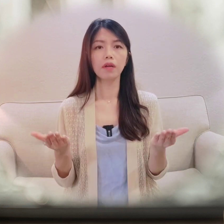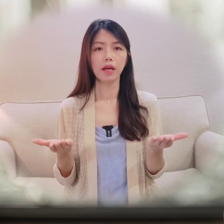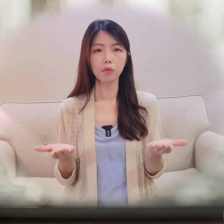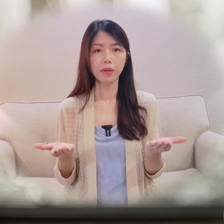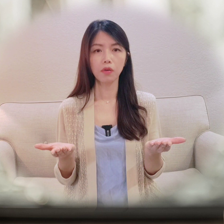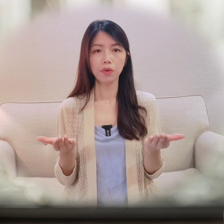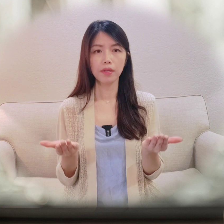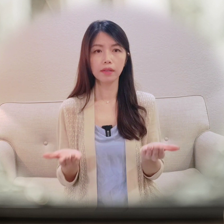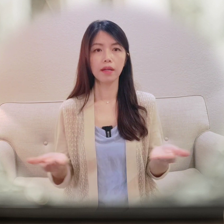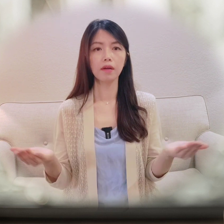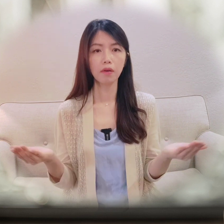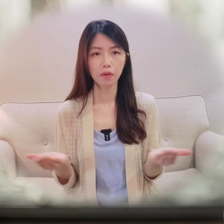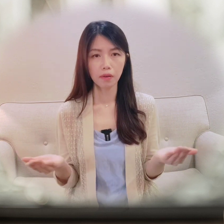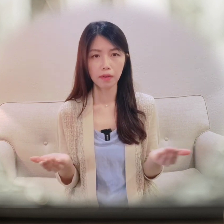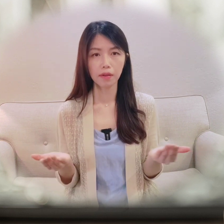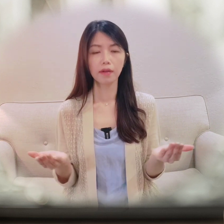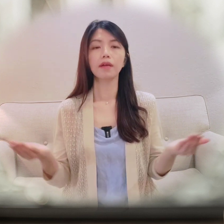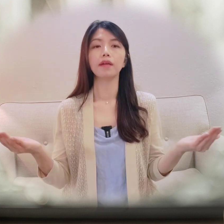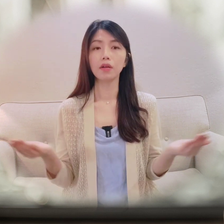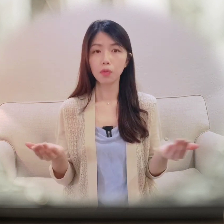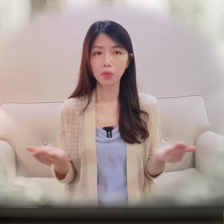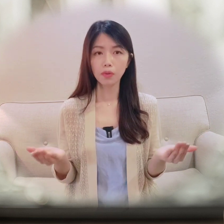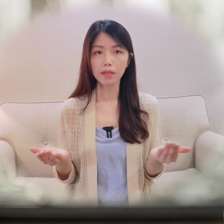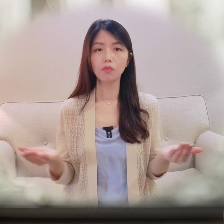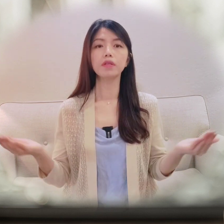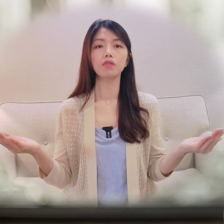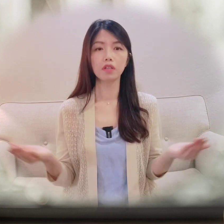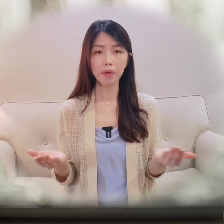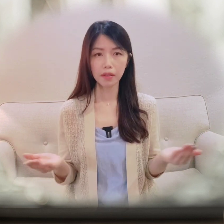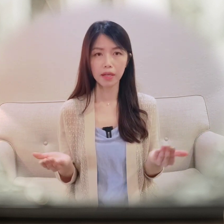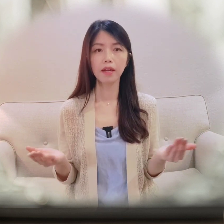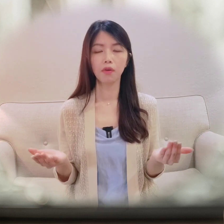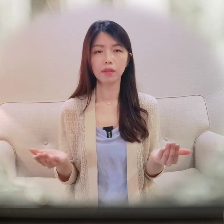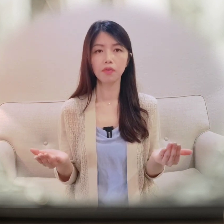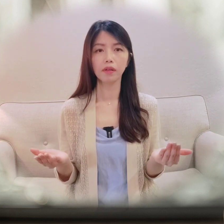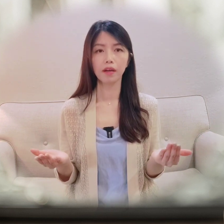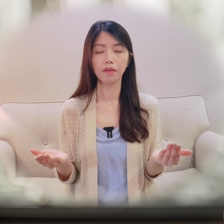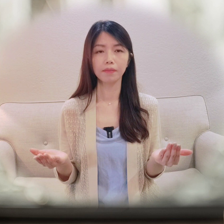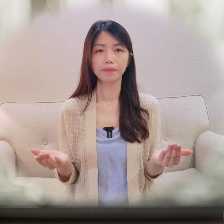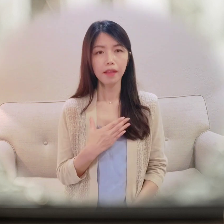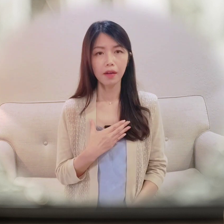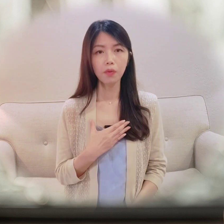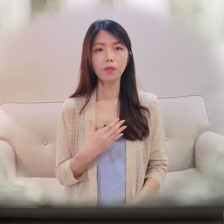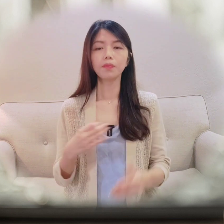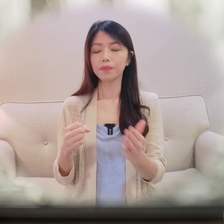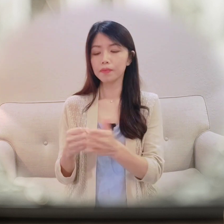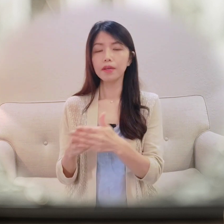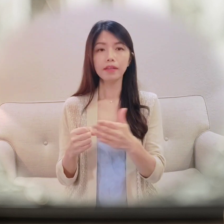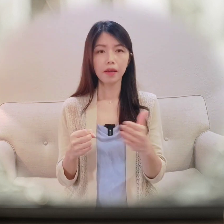수어는요, 양손바닥을 위로 한 상태에서 양쪽으로 살짝 움직여주시면 일이라고 한 뜻의 수어가 돼요.